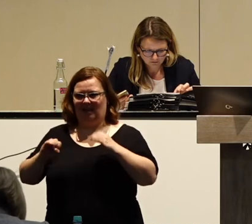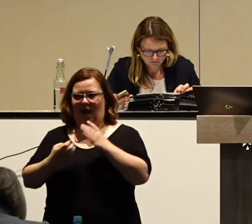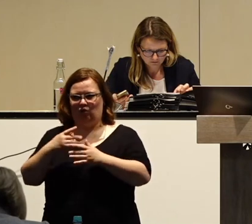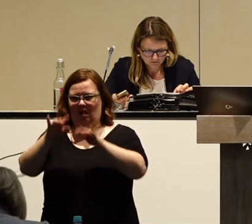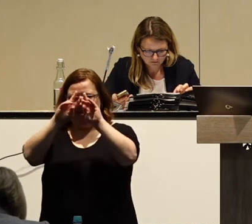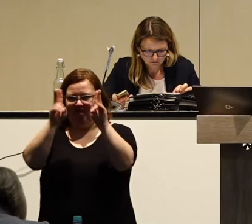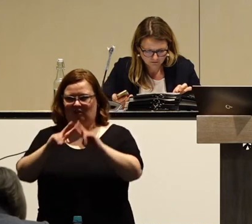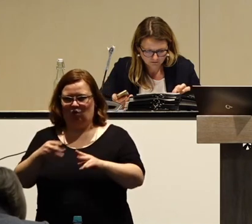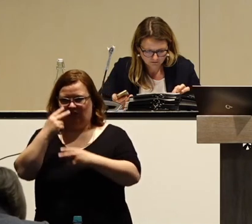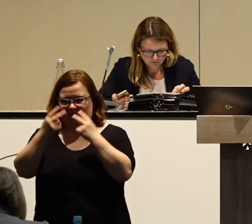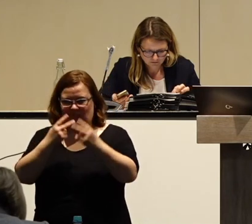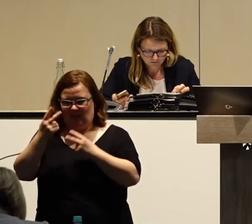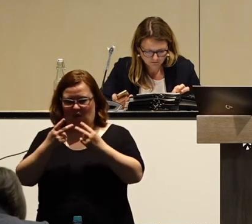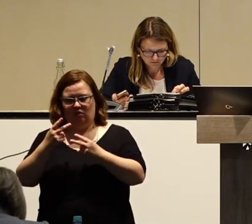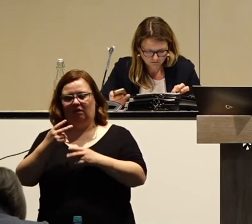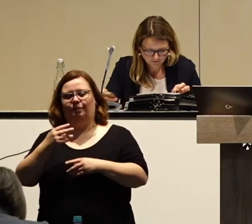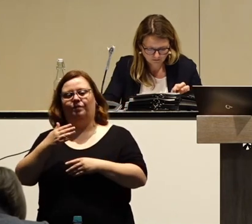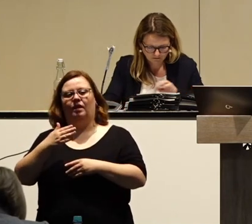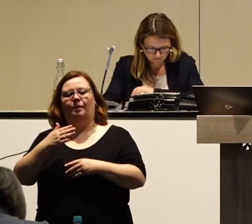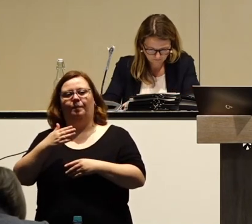Version ist. Und zwar streichen wir bei unserem